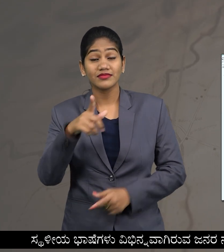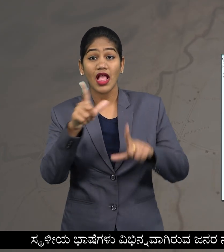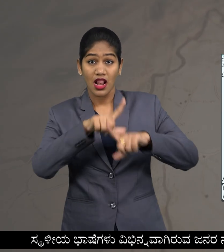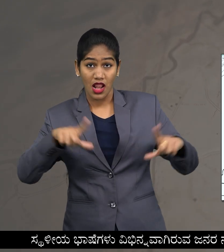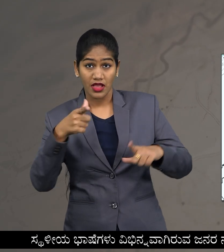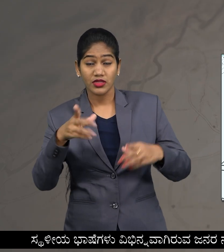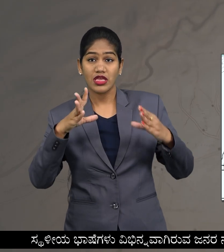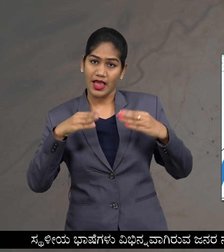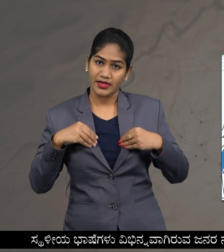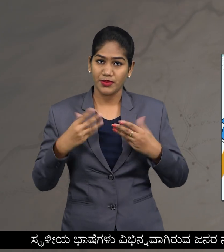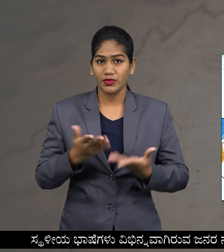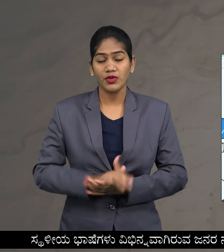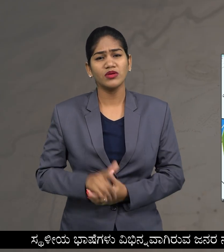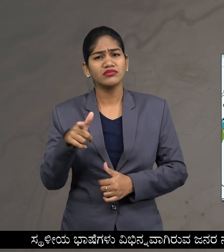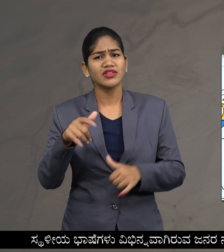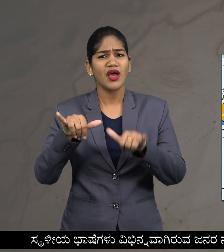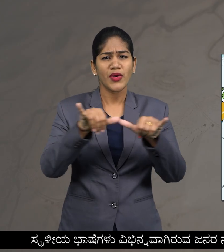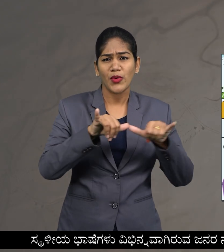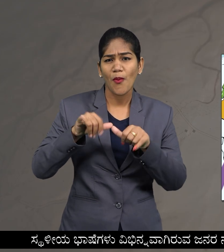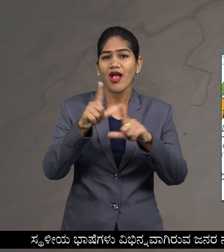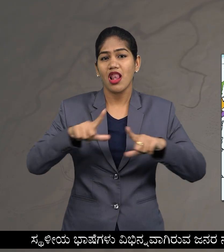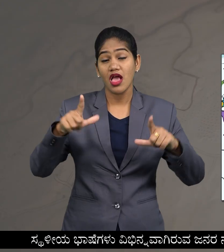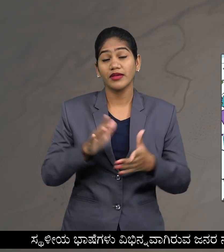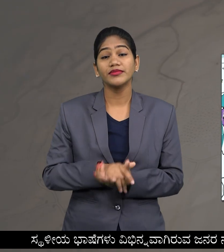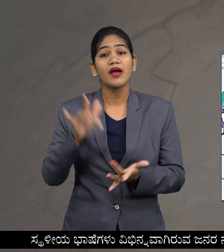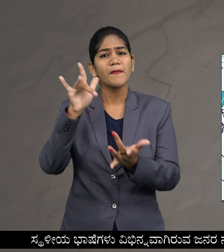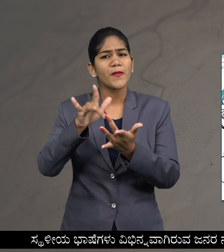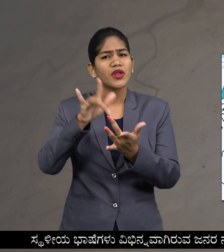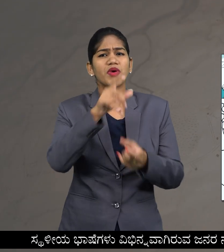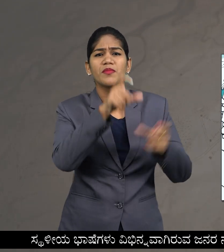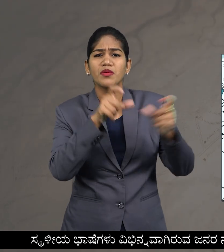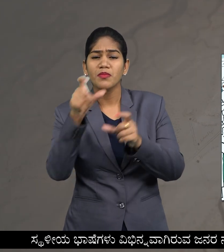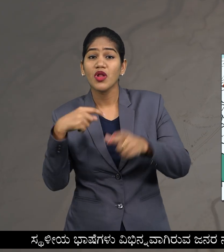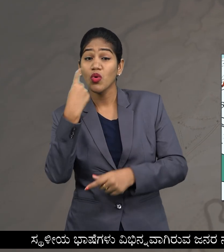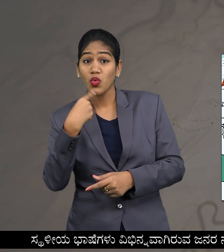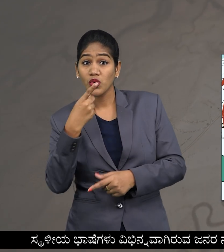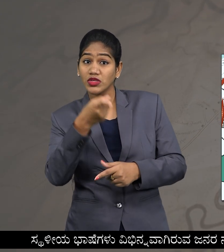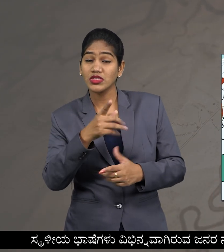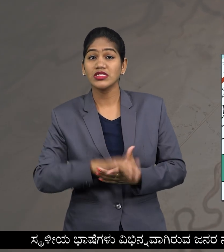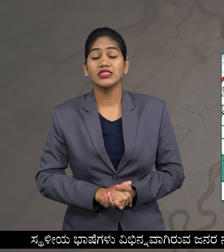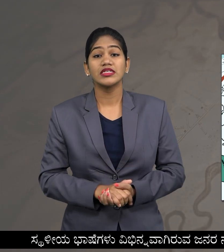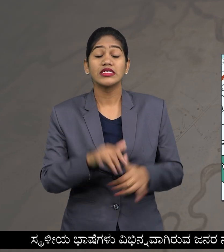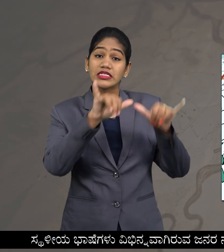ಸ್ಥಳೀಯ ಭಾಷೆಗಳು ವಿಭಿನ್ನವಾಗಿರುವ ಜನರ ನಡುವೆ ಸಾಮಾನ್ಯ ಭಾಷೆಯಾಗಿ ಅಳವಡಿಸಿಕೊಂಡ ಭಾಷೆ.